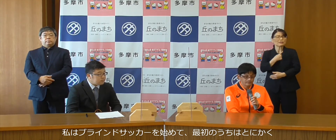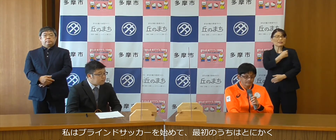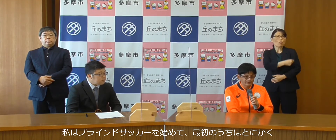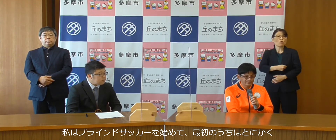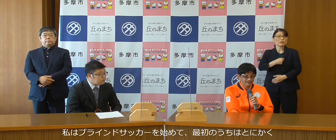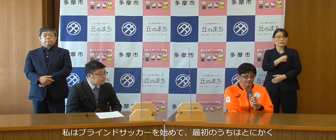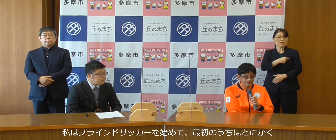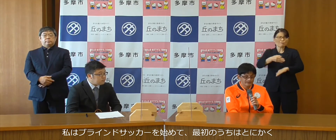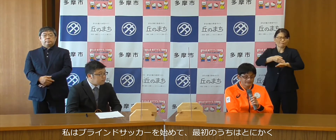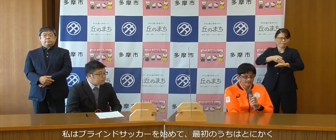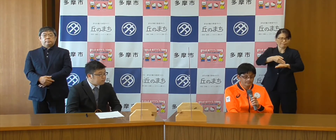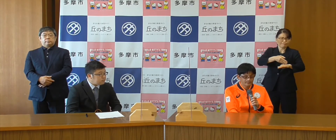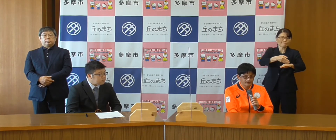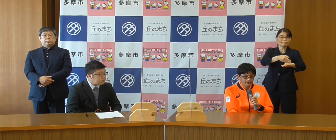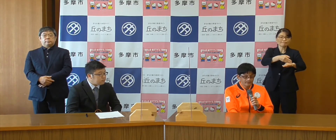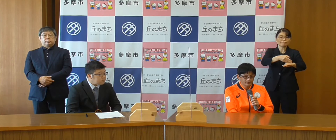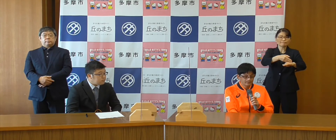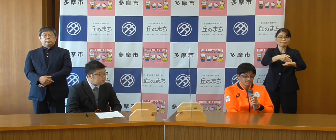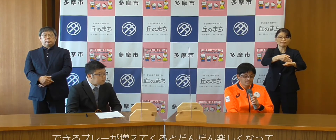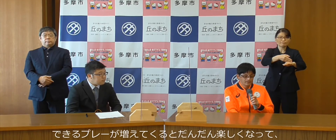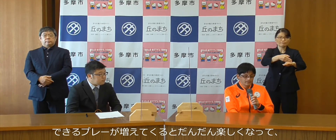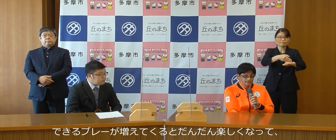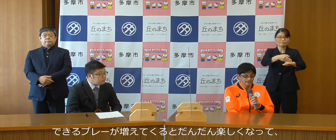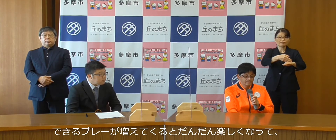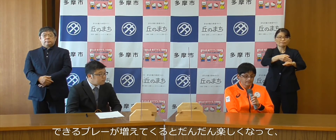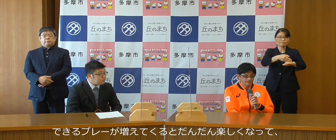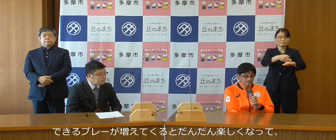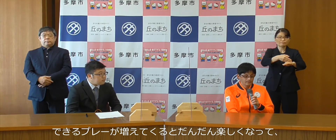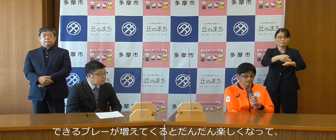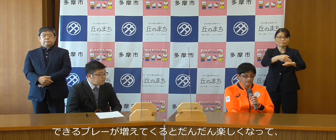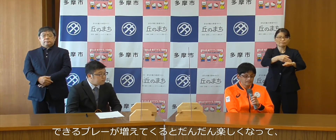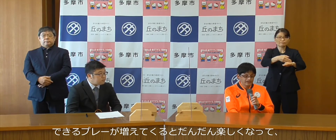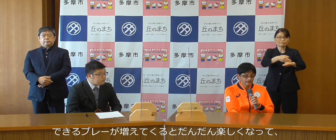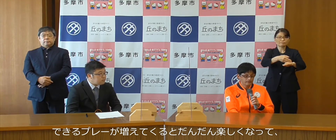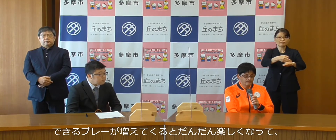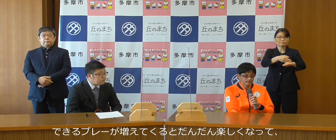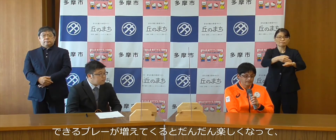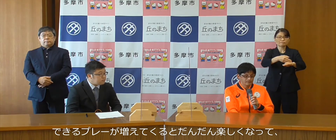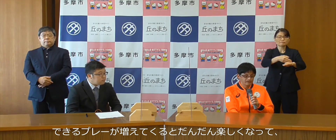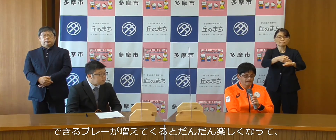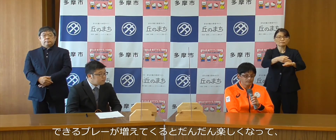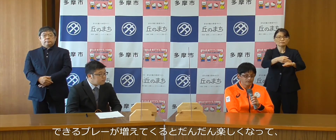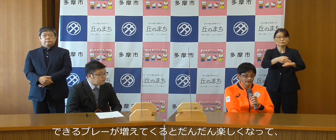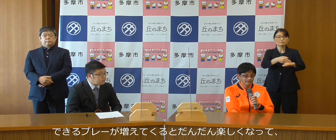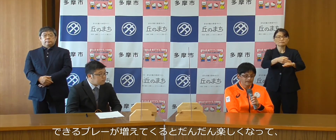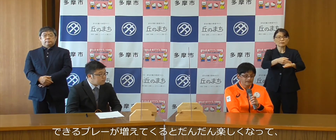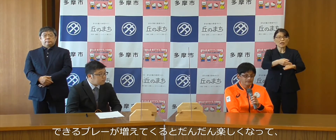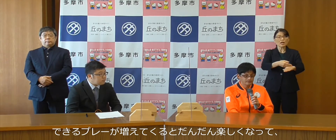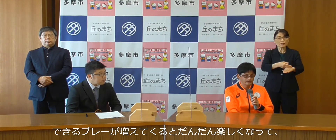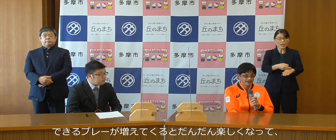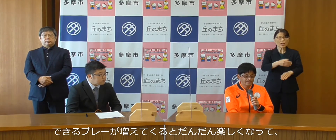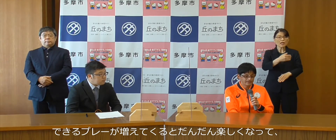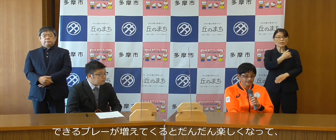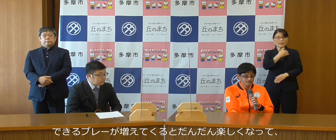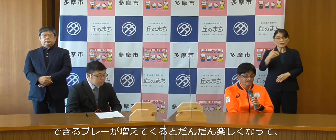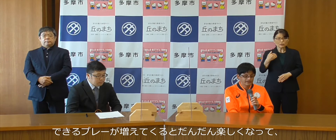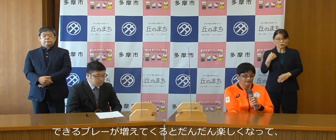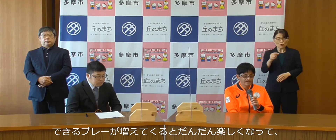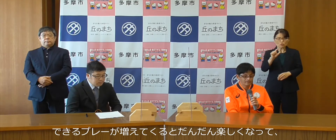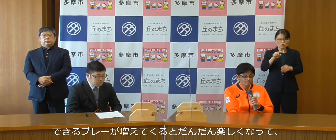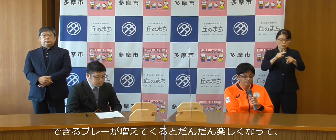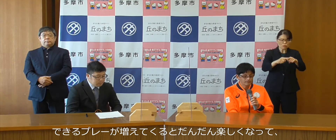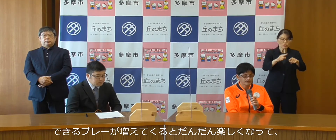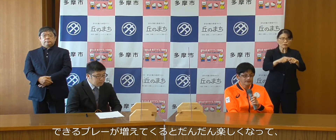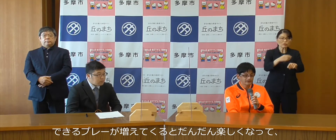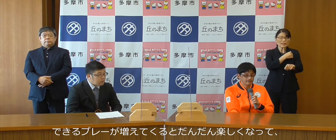ングを積み重ねていました。そうできるようできるプレーが増えてくるとだんだん楽しくな